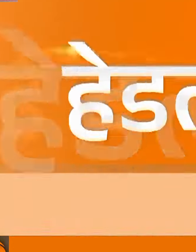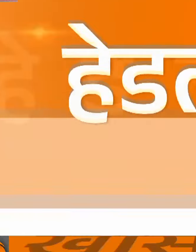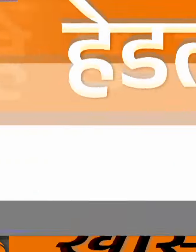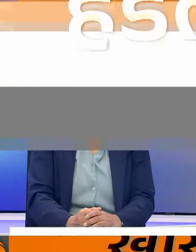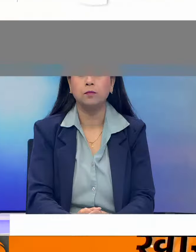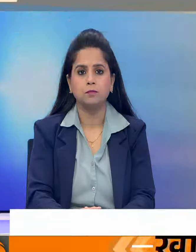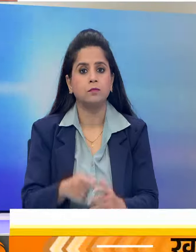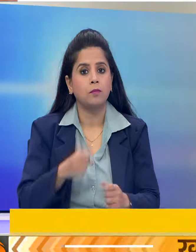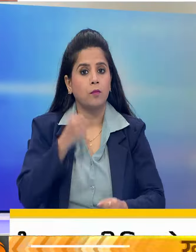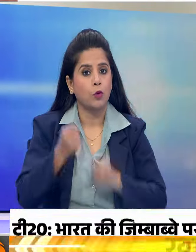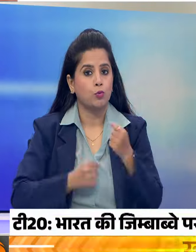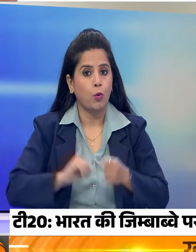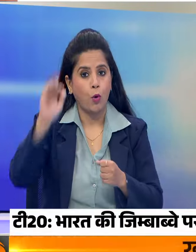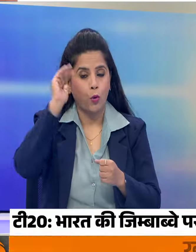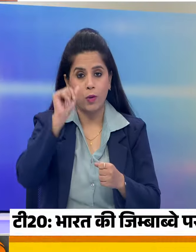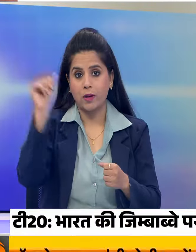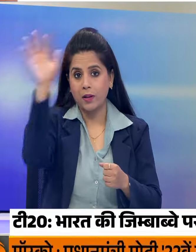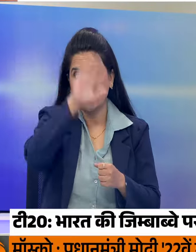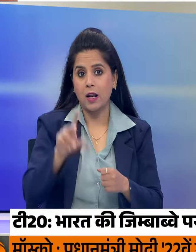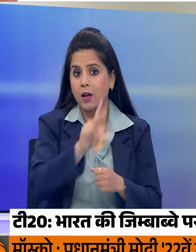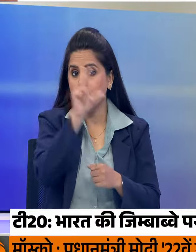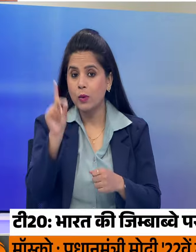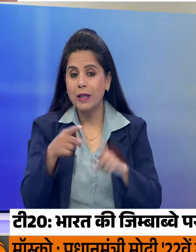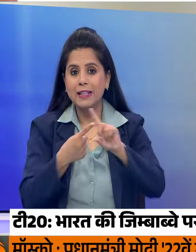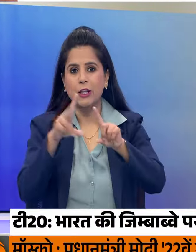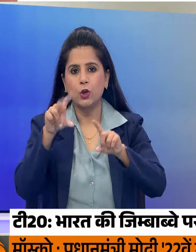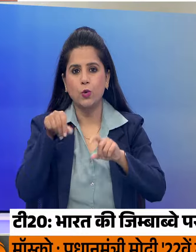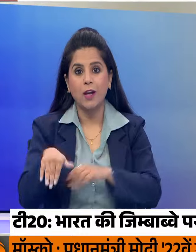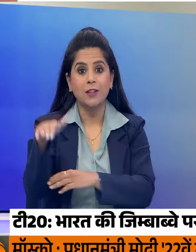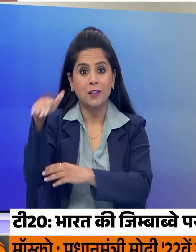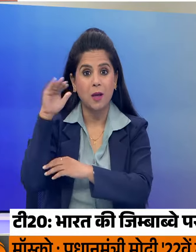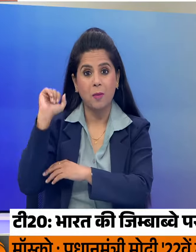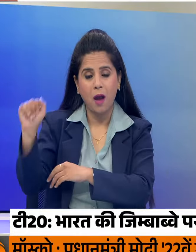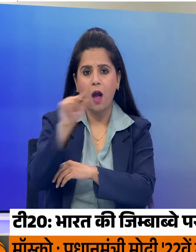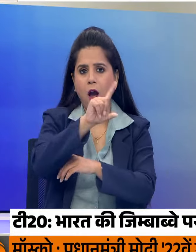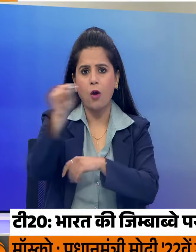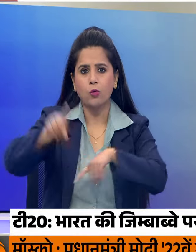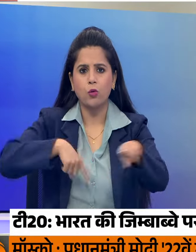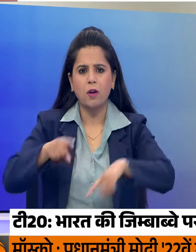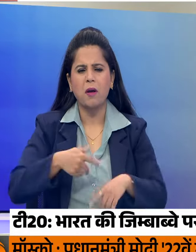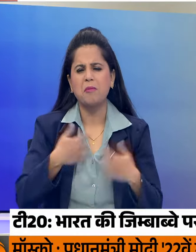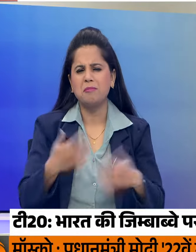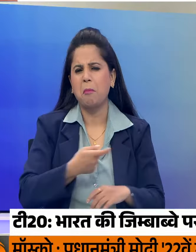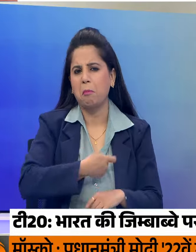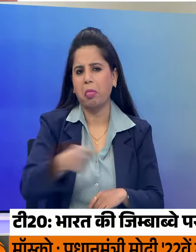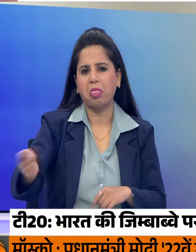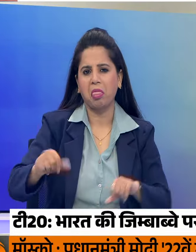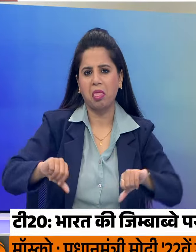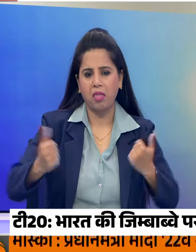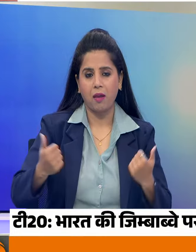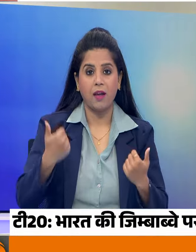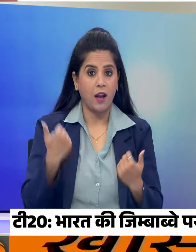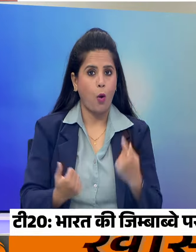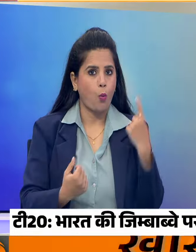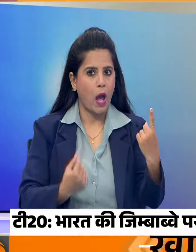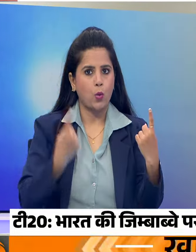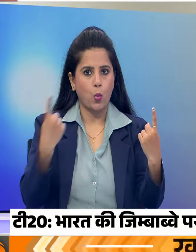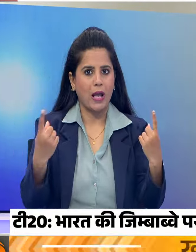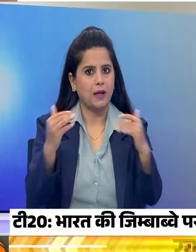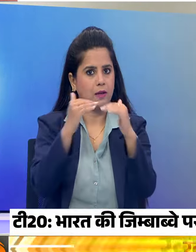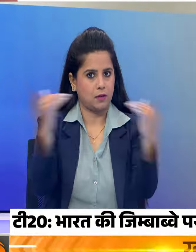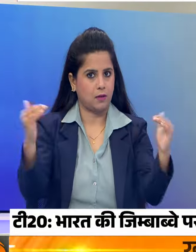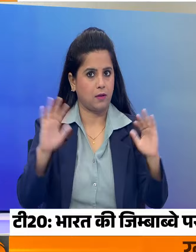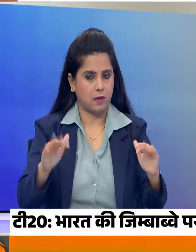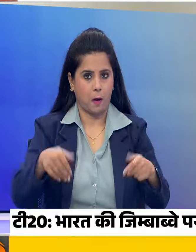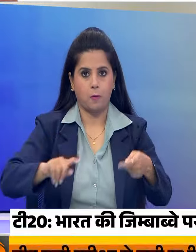और खेल की खबरों में, भारत ने दूसरे T20 में जिम्बाब्वे को 100 रन से दी करारी शिकस्त। फिलहाल 1-1 की बराबरी पर